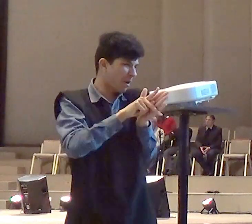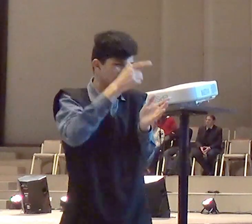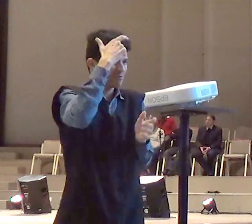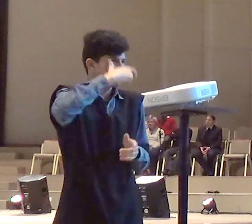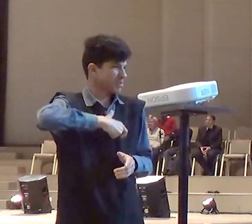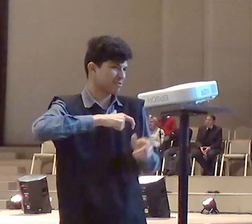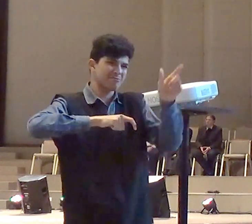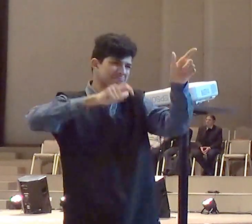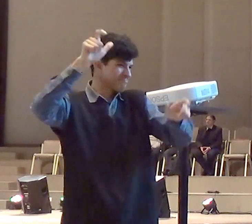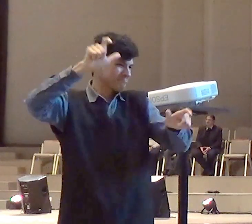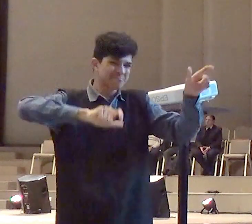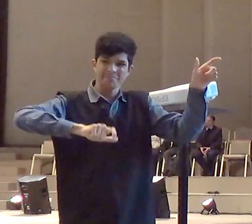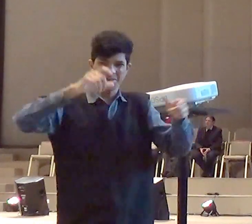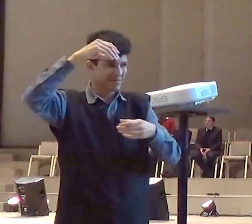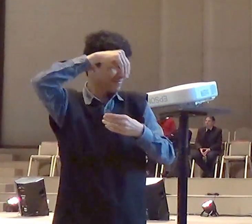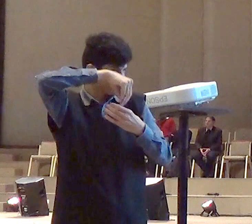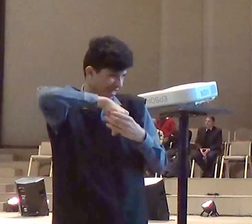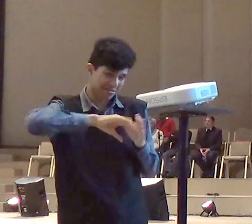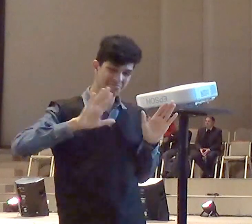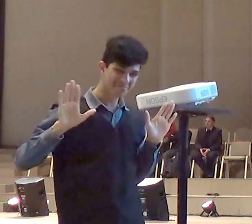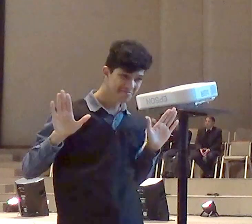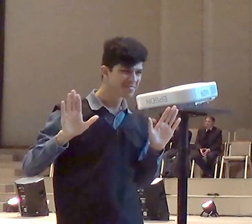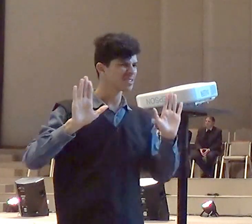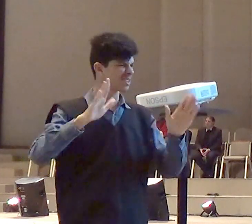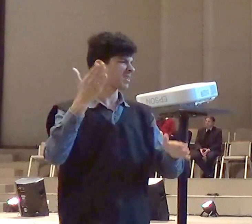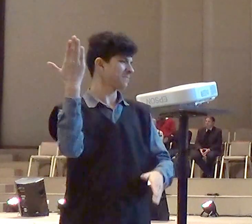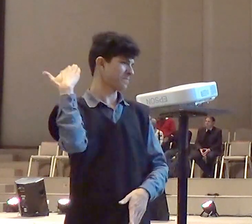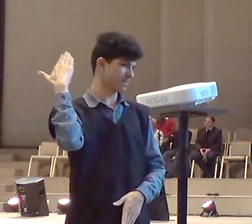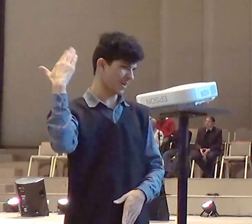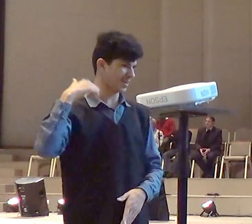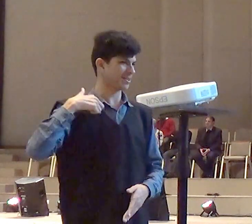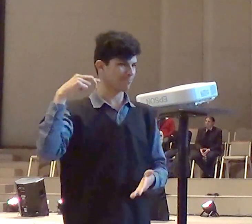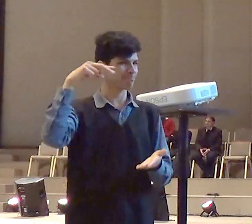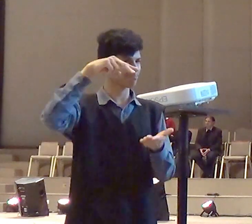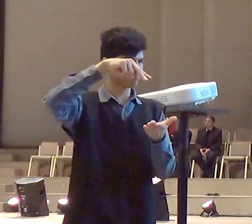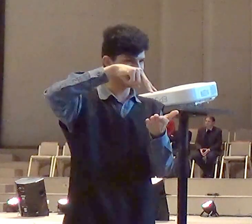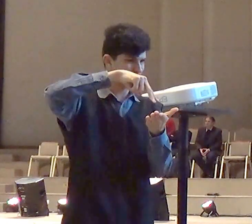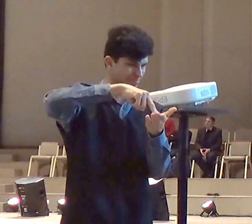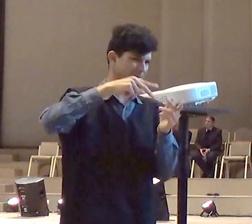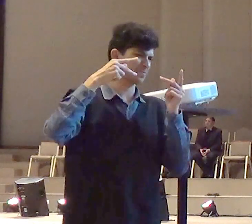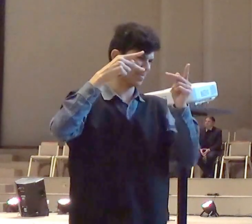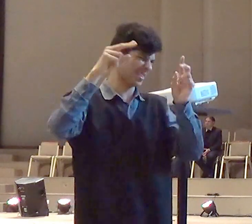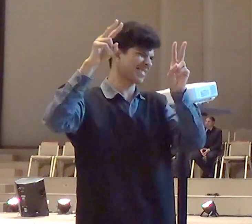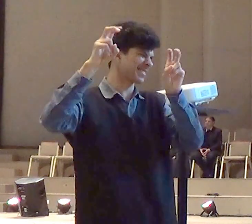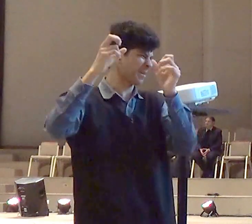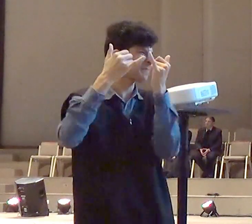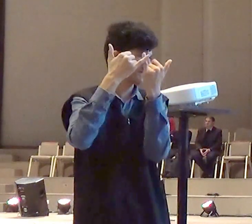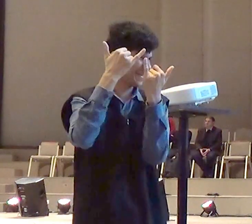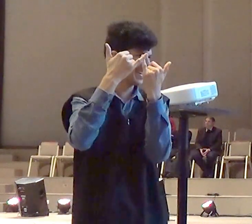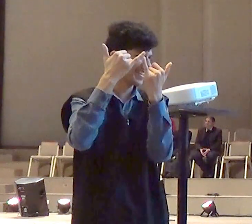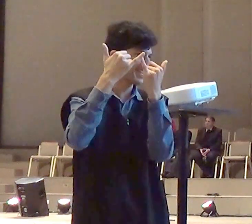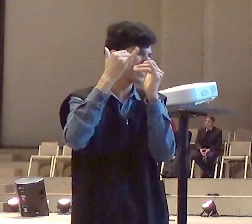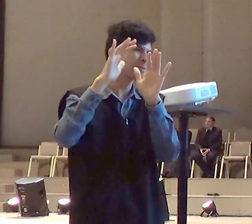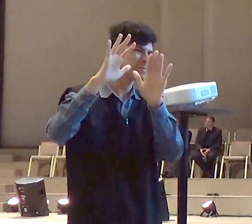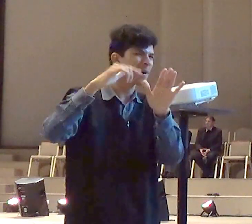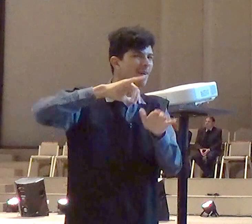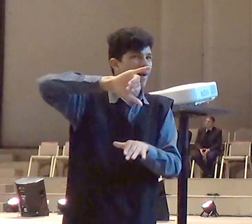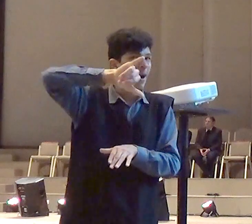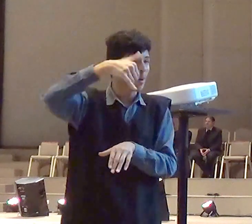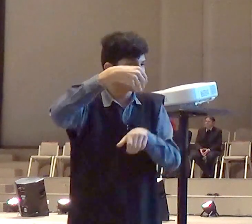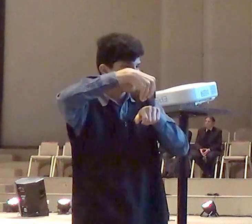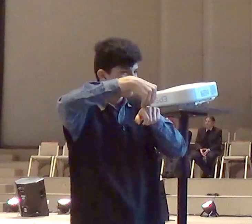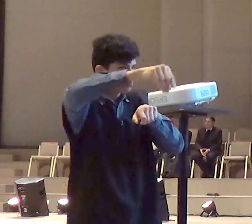rebeldia eu já contei essa história aqui para vocês mas ela tem tudo a ver com aquilo que a gente vai conversar